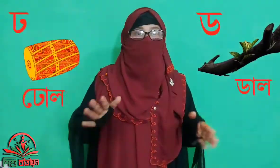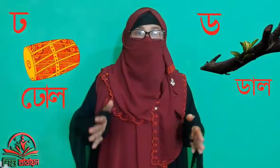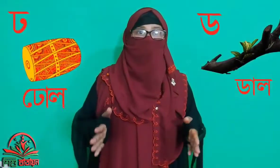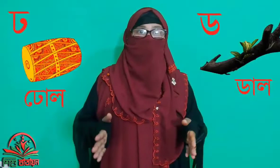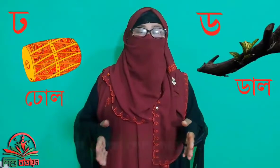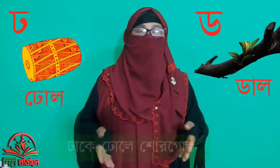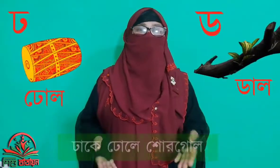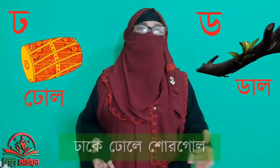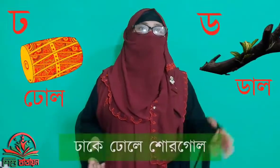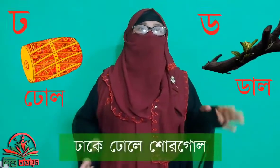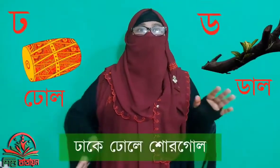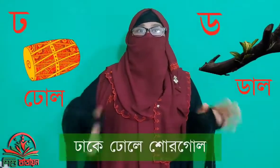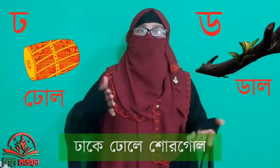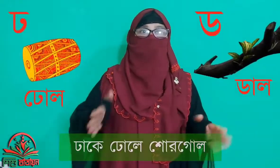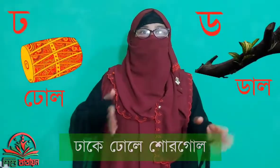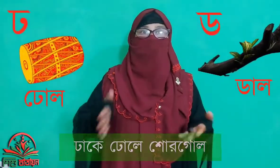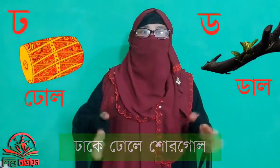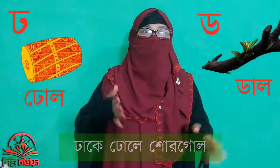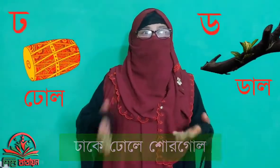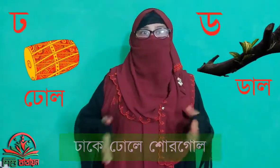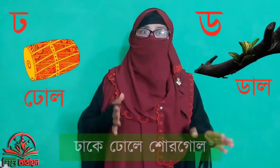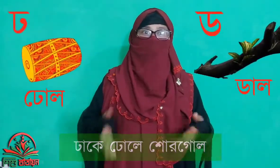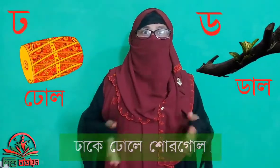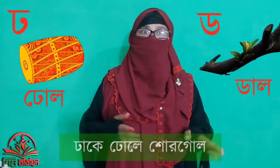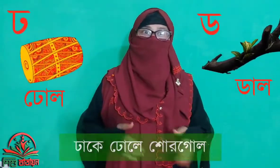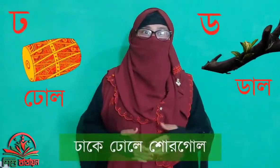ঢোল ঢাকে ডোলে সরগোল